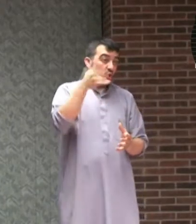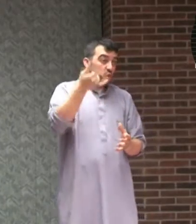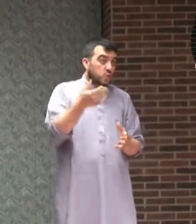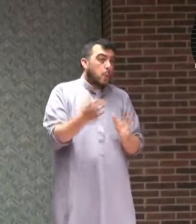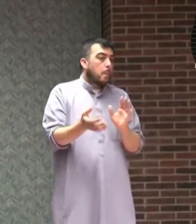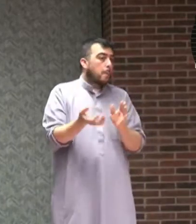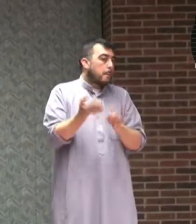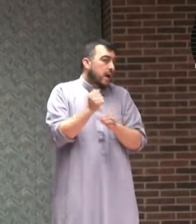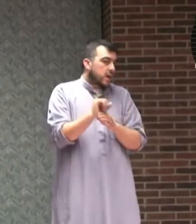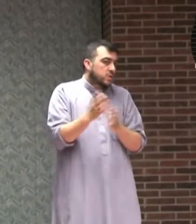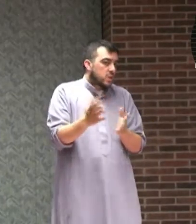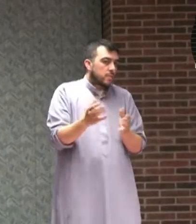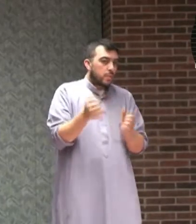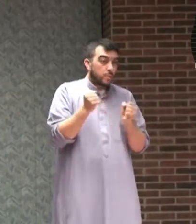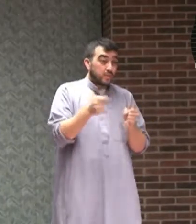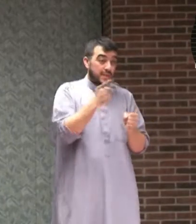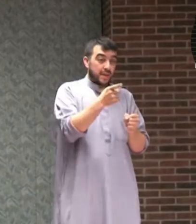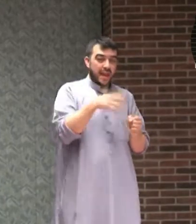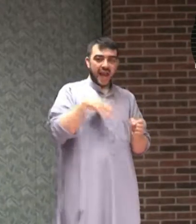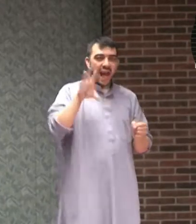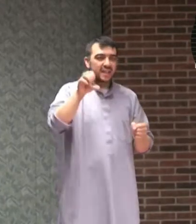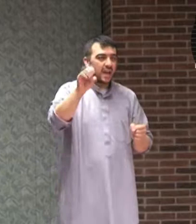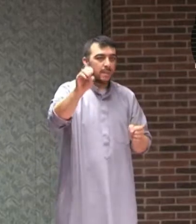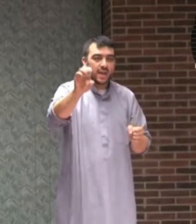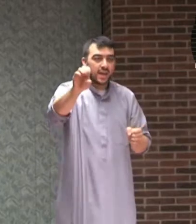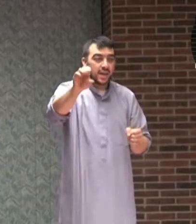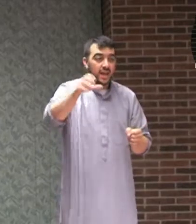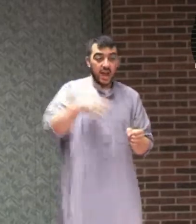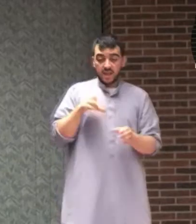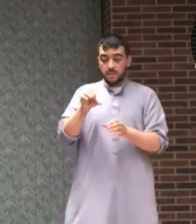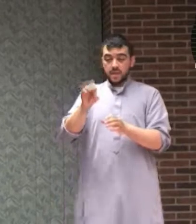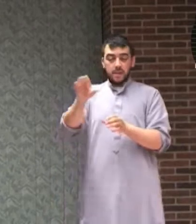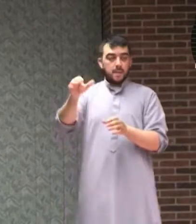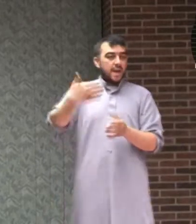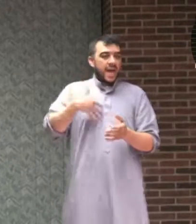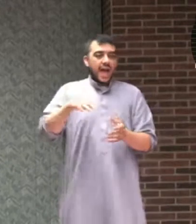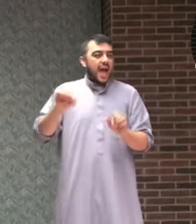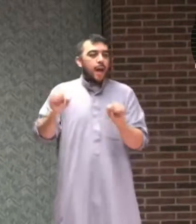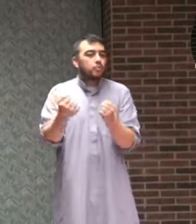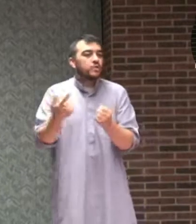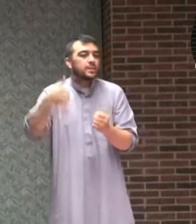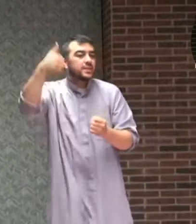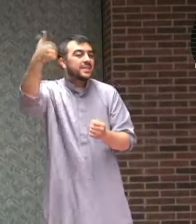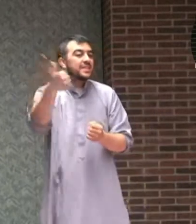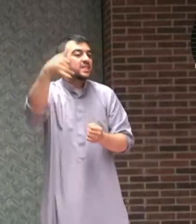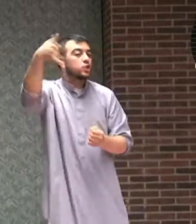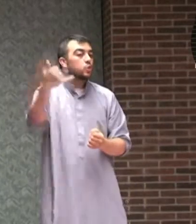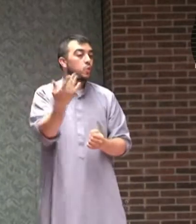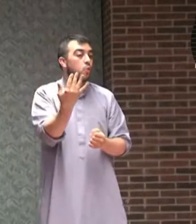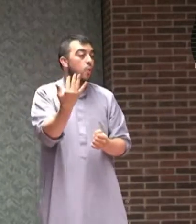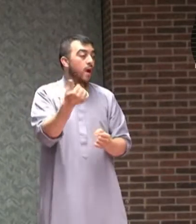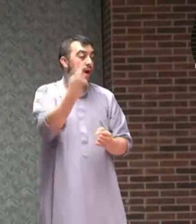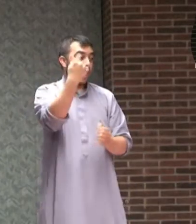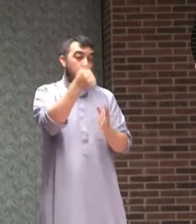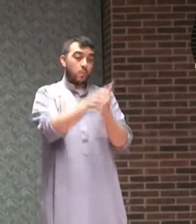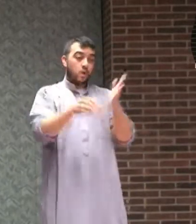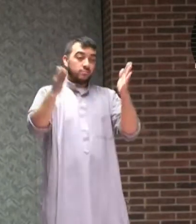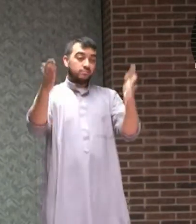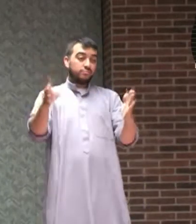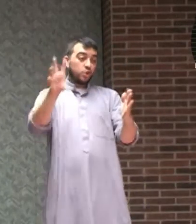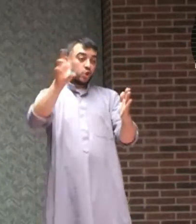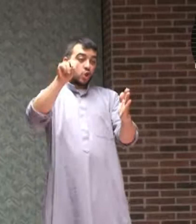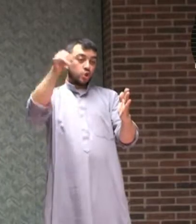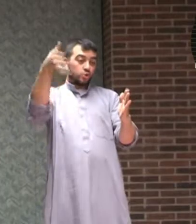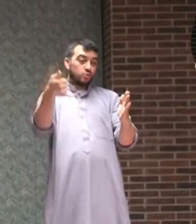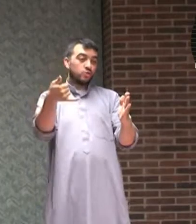dans lesquels elle ne peut pas faire le jeûne, c'est-à-dire qu'elle va avoir un mois à remettre, le mois de Ramadan en entier, par exemple, ben pour celle-là, c'est